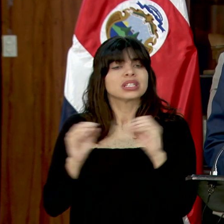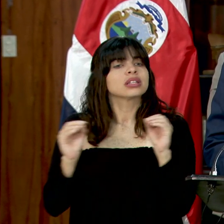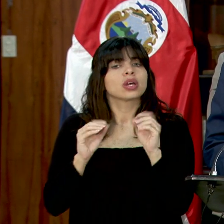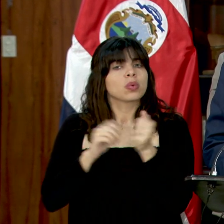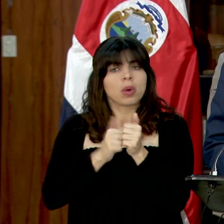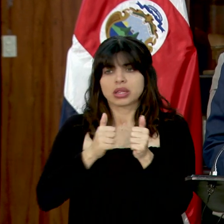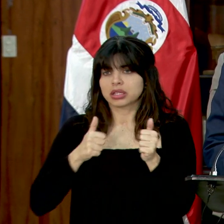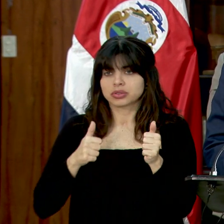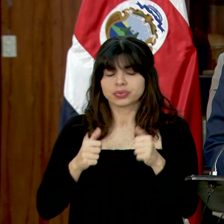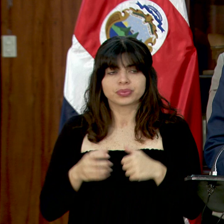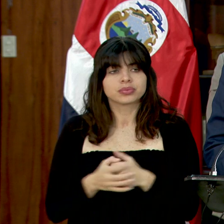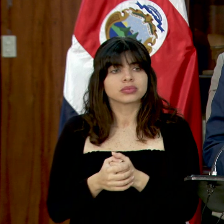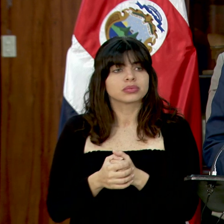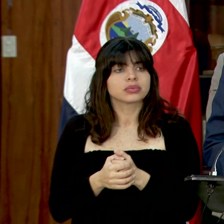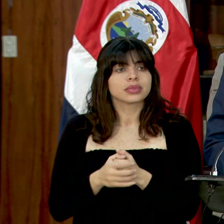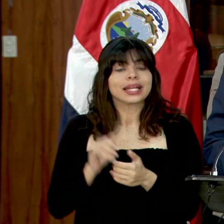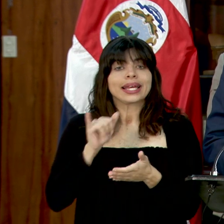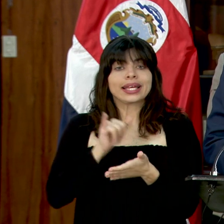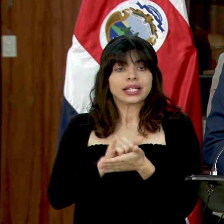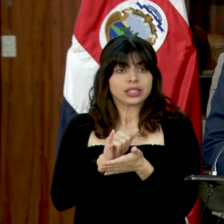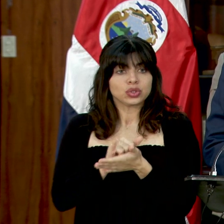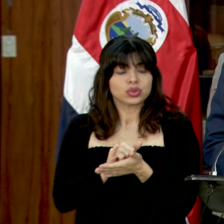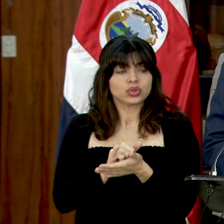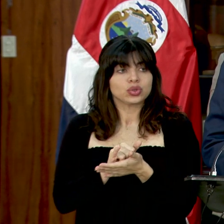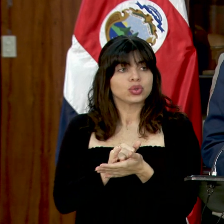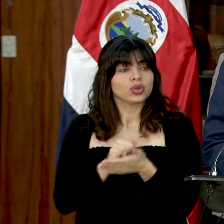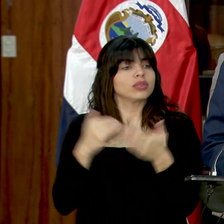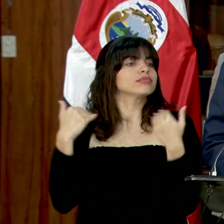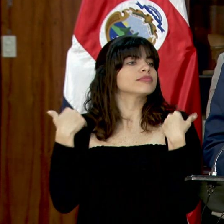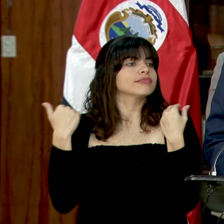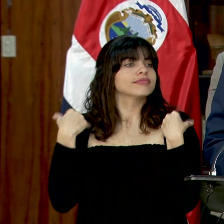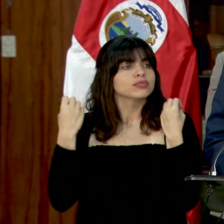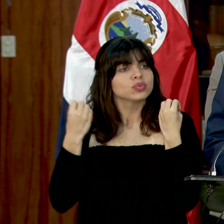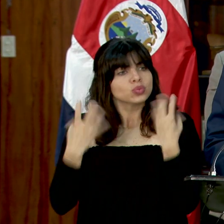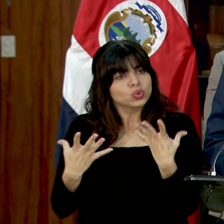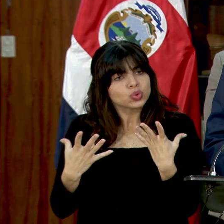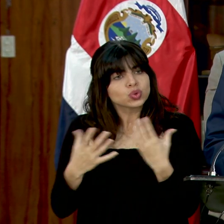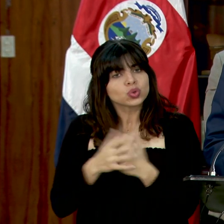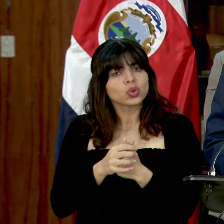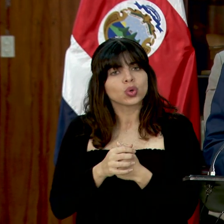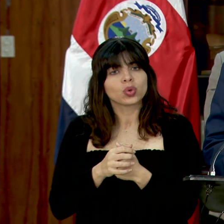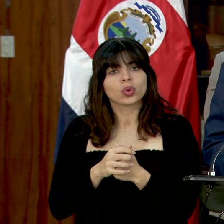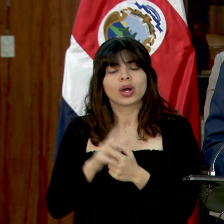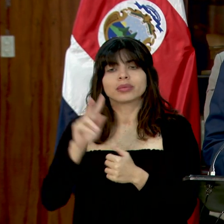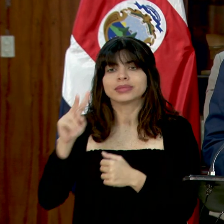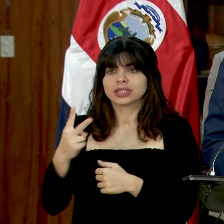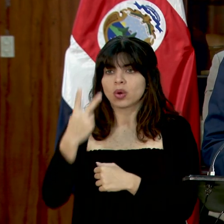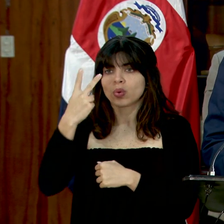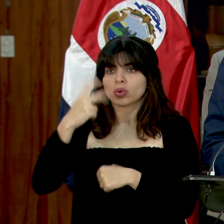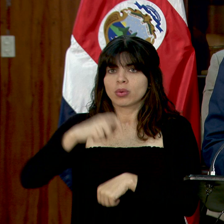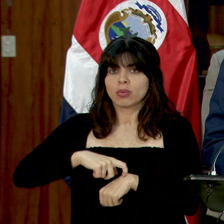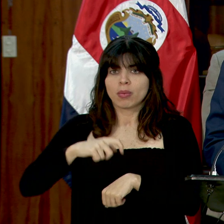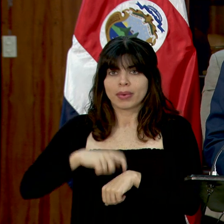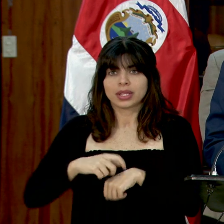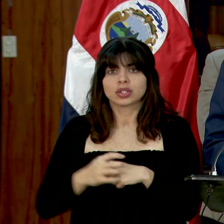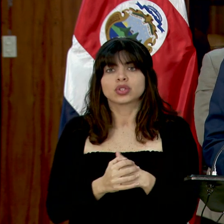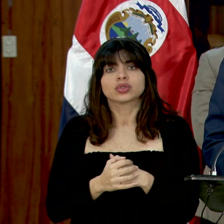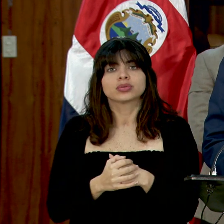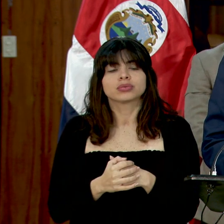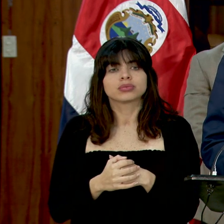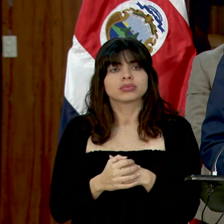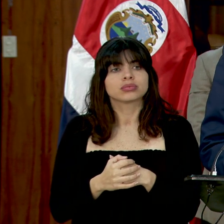sin ningún contratiempo. Esto nos alegra mucho. Es en una segunda ocasión en que